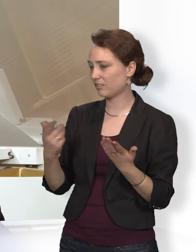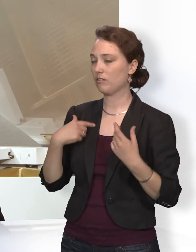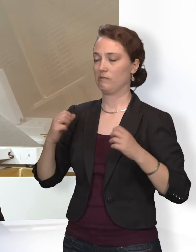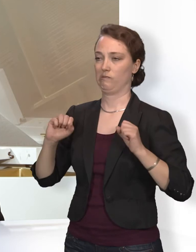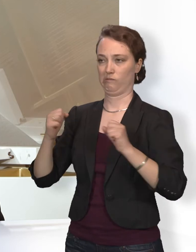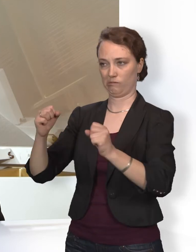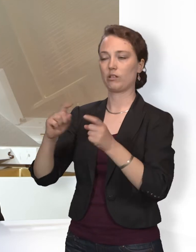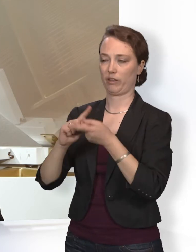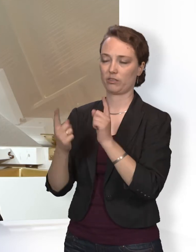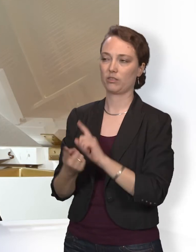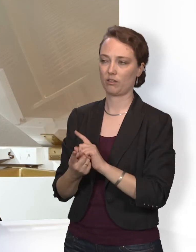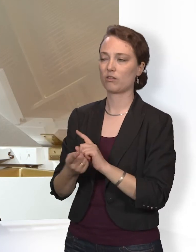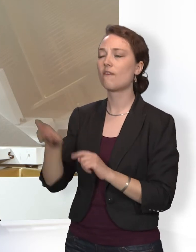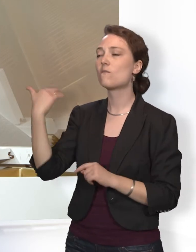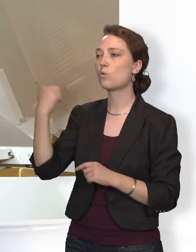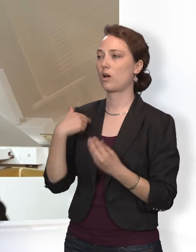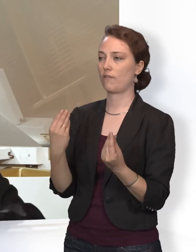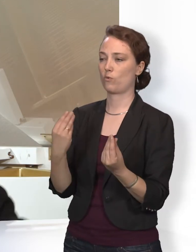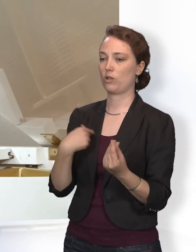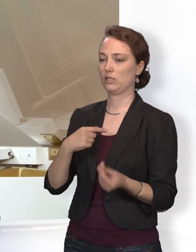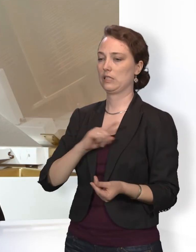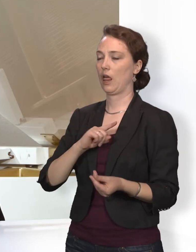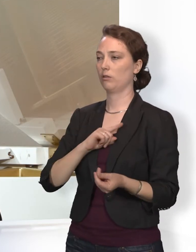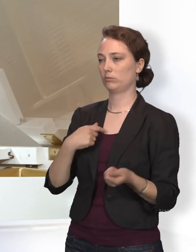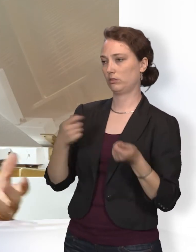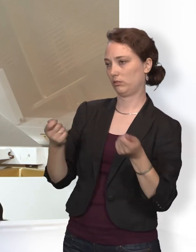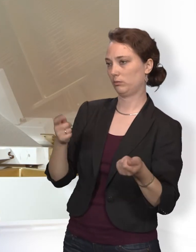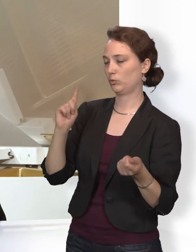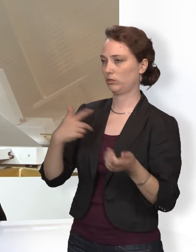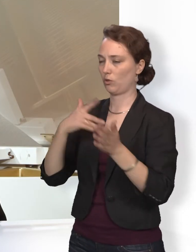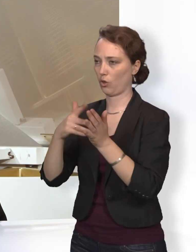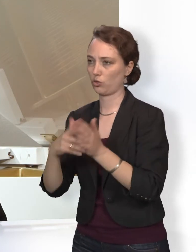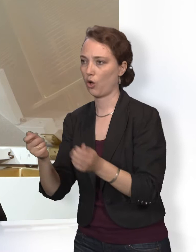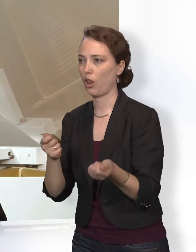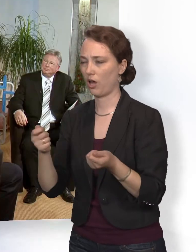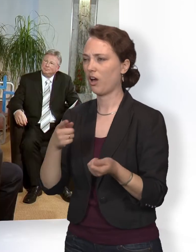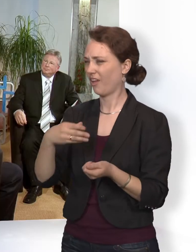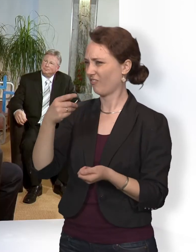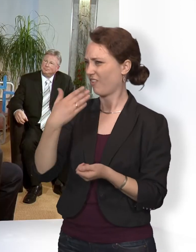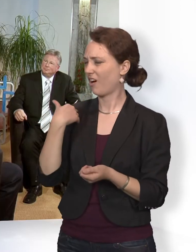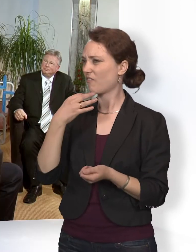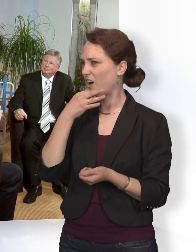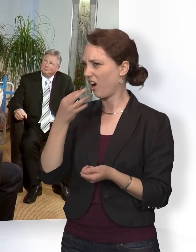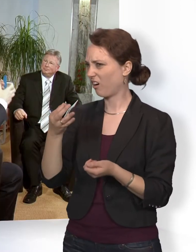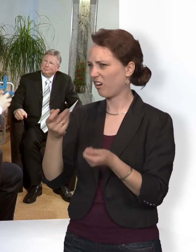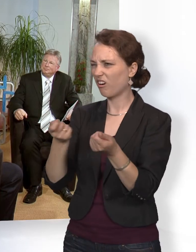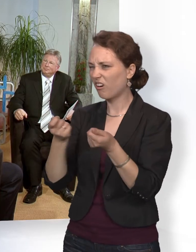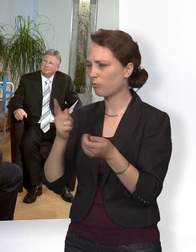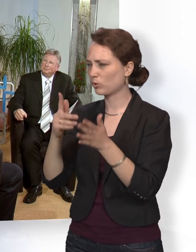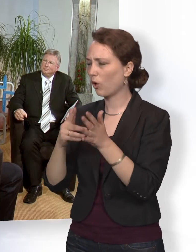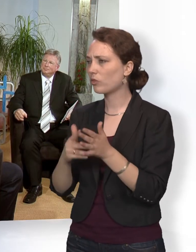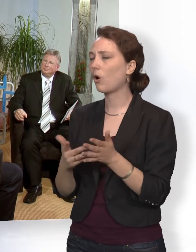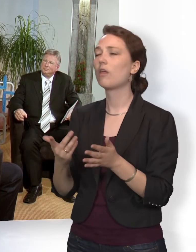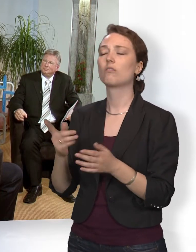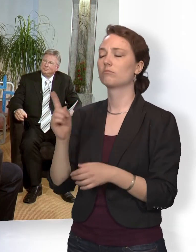sein. Also vorher hatte ich das Gefühl, ich müsse immer in Kontrolle sein. Deshalb bei der Eingangsfrage mit der Kontrolle. Nee, ich habe volles Vertrauen